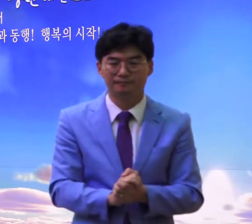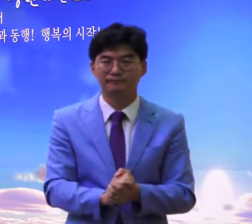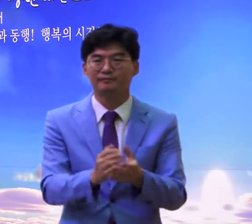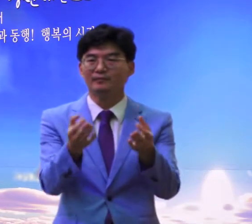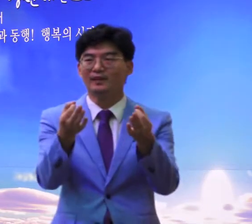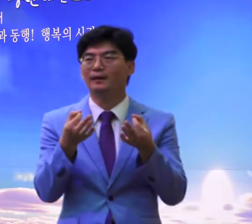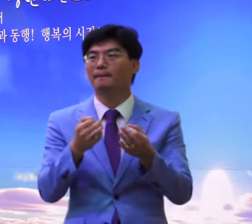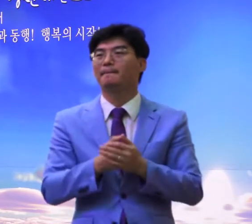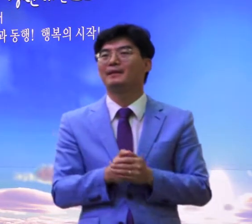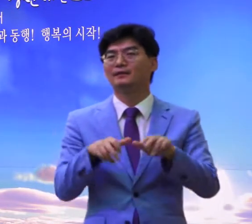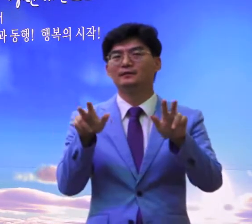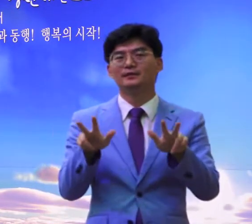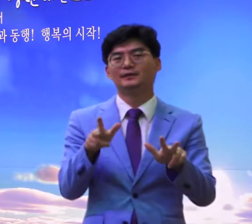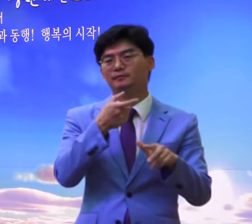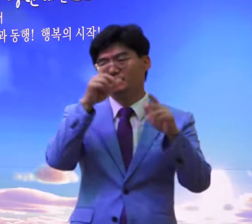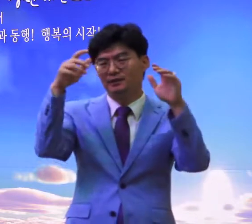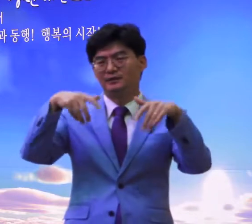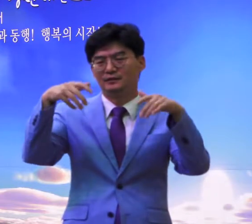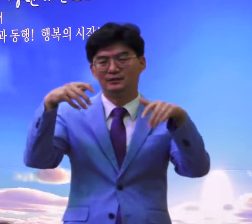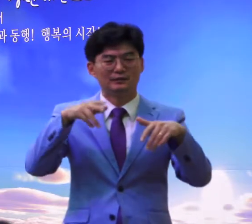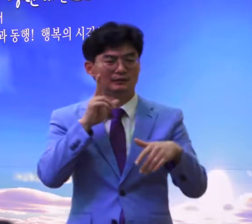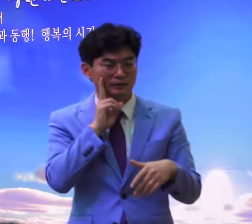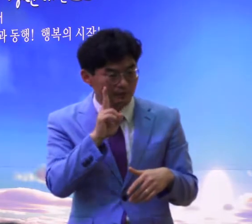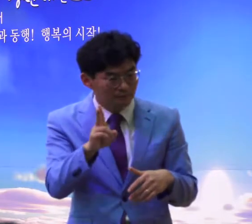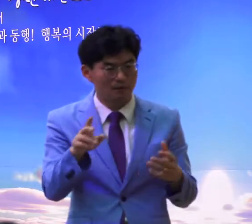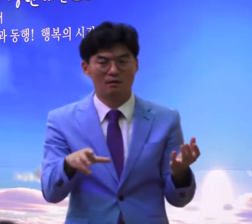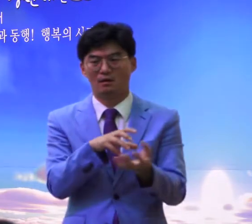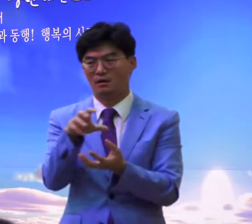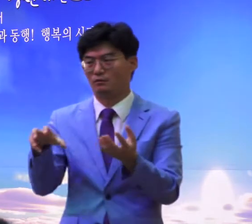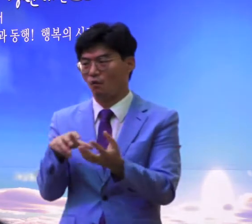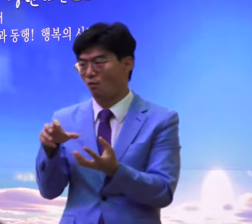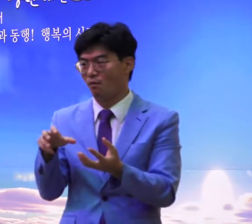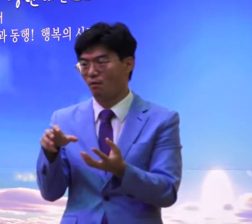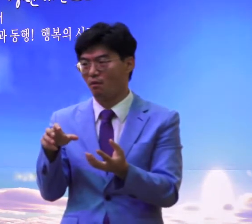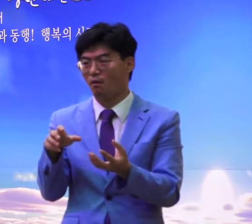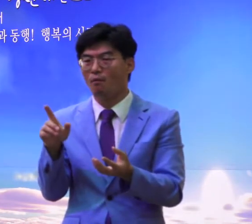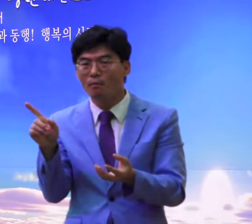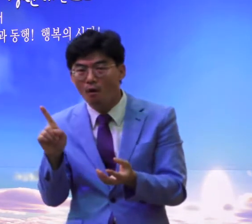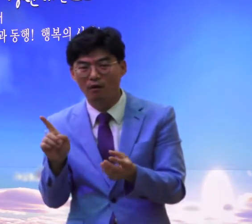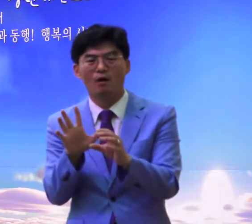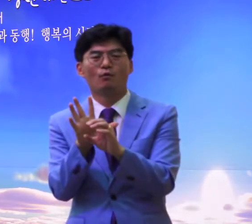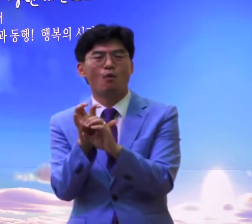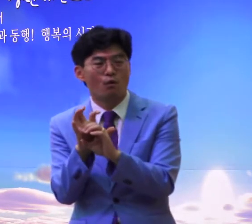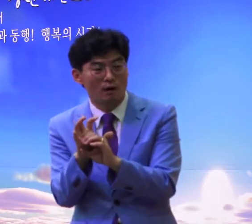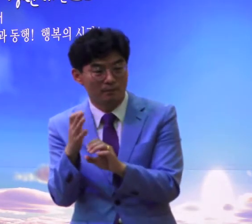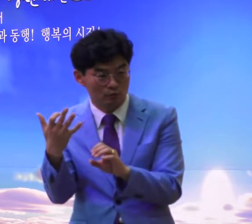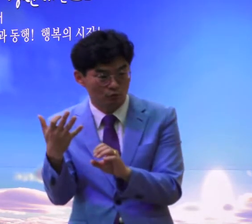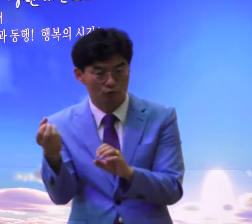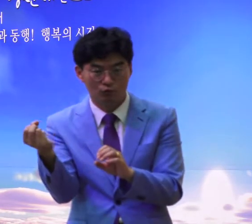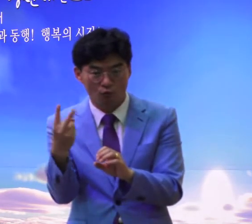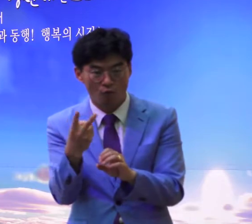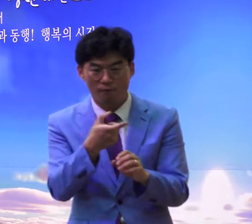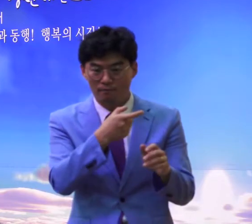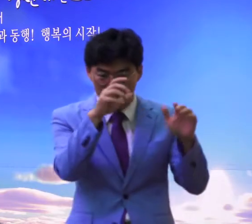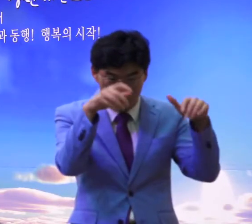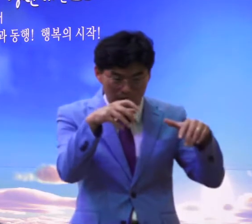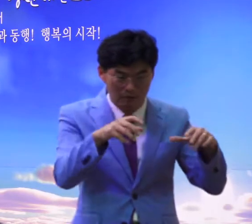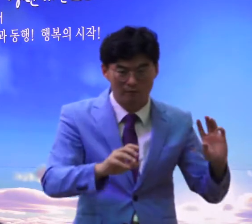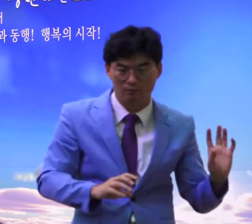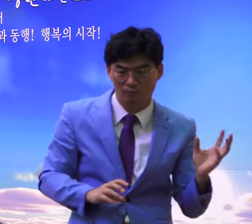말씀드린 이상기후나 이런 것들, 우리가 겪고 있는 코로나19 이런 전염병, 이런 것들이 역사